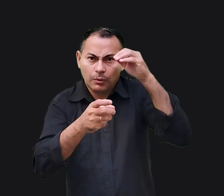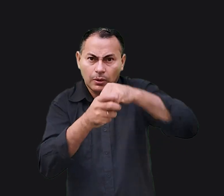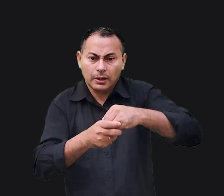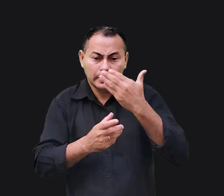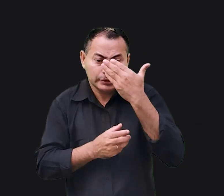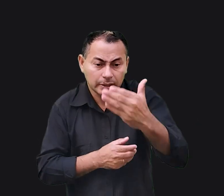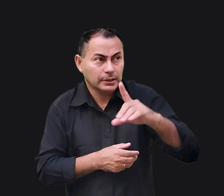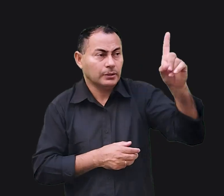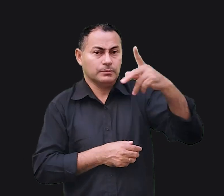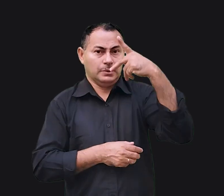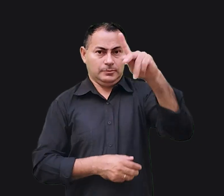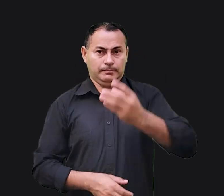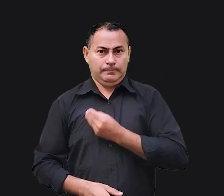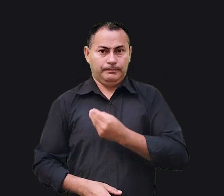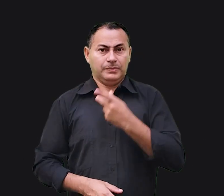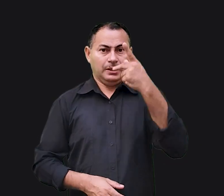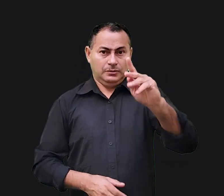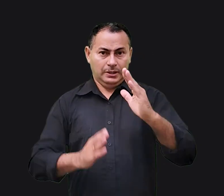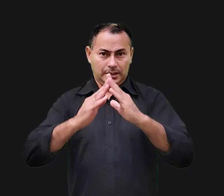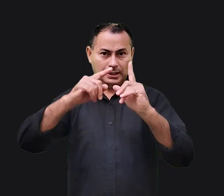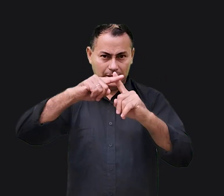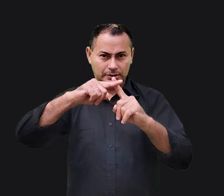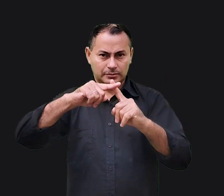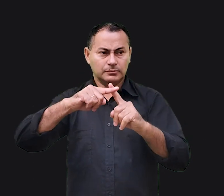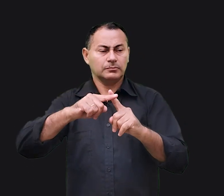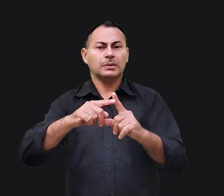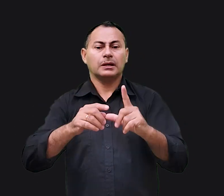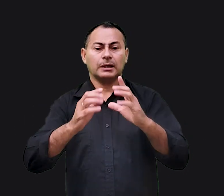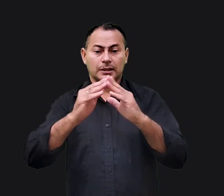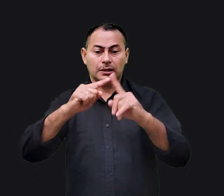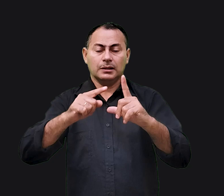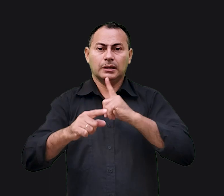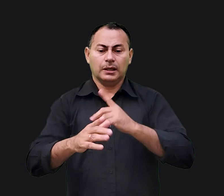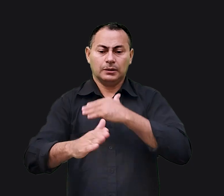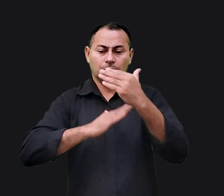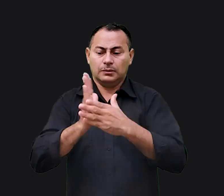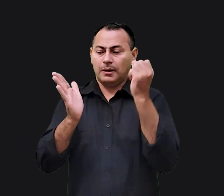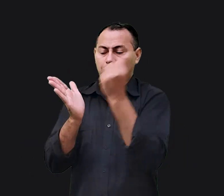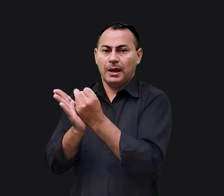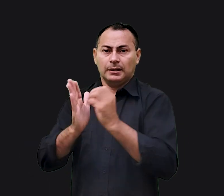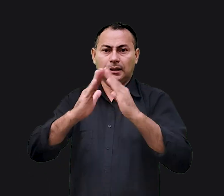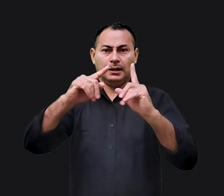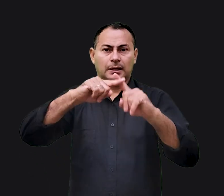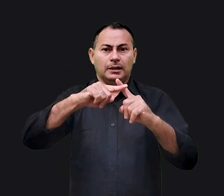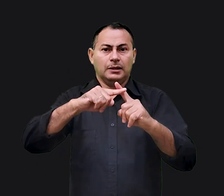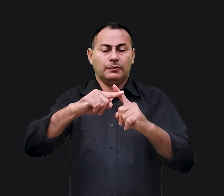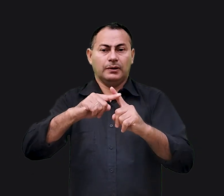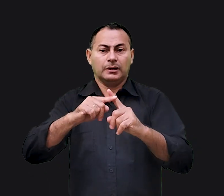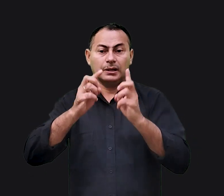disso. Coloque diante de Deus a sua vida e a sua igreja, para que ela tenha todas as marcas da igreja